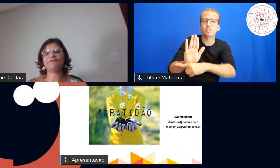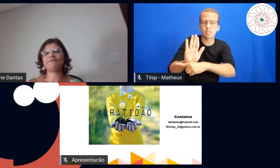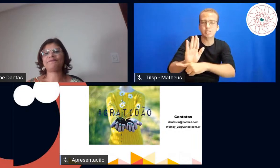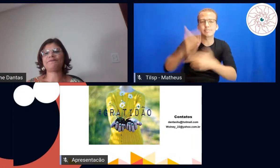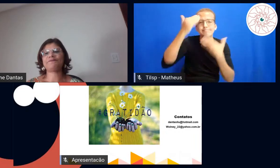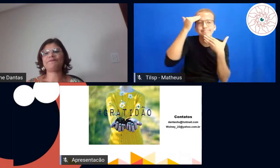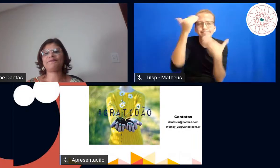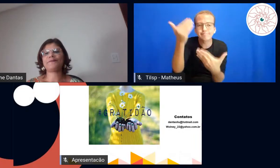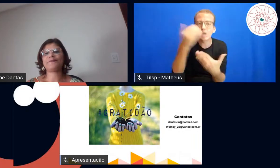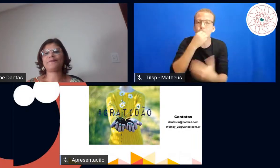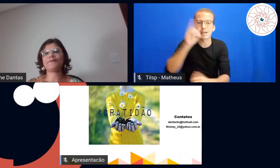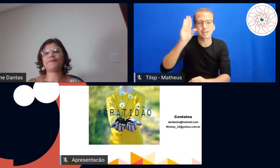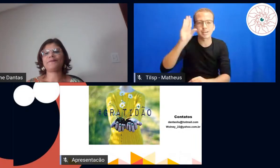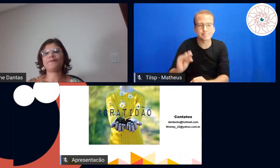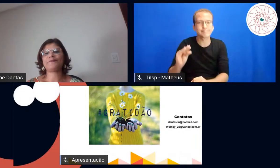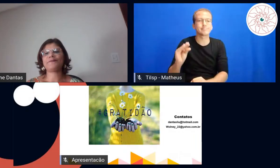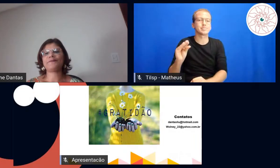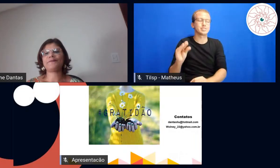noite.